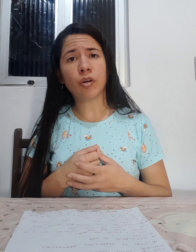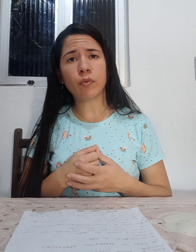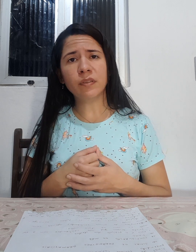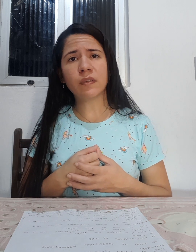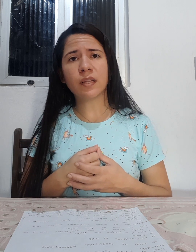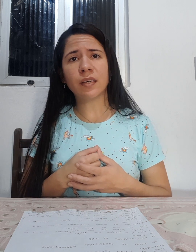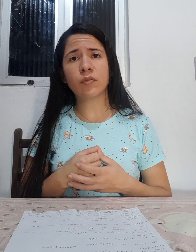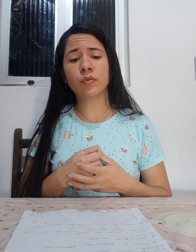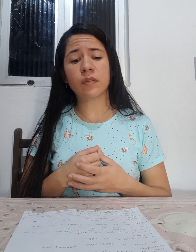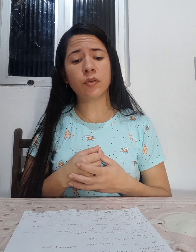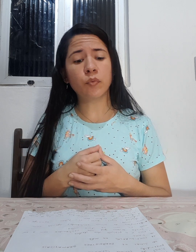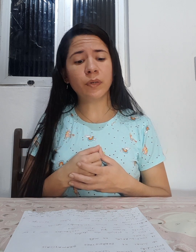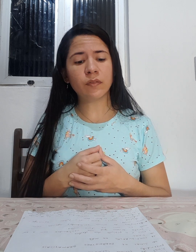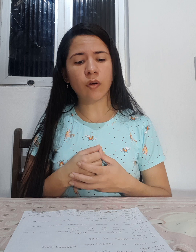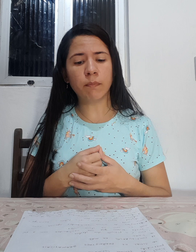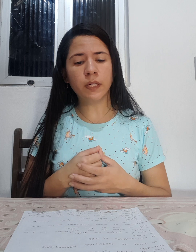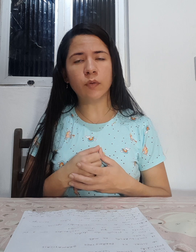alguns sinais usando uma só mão: